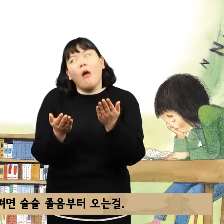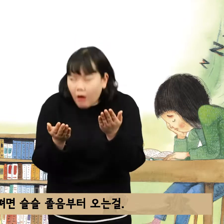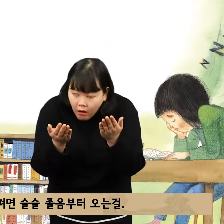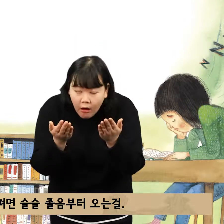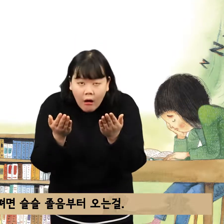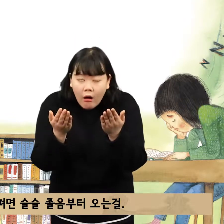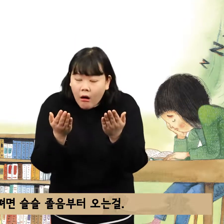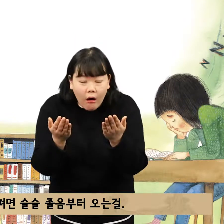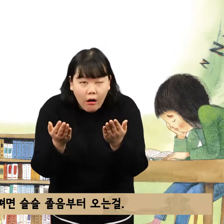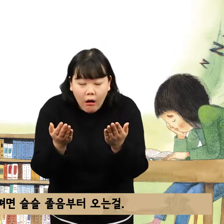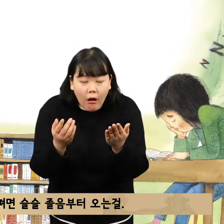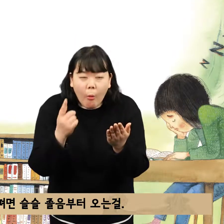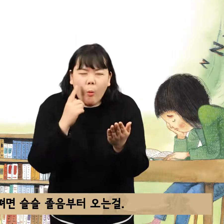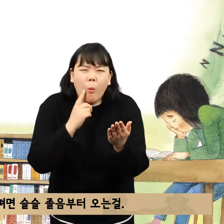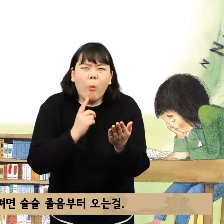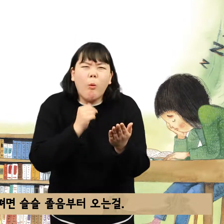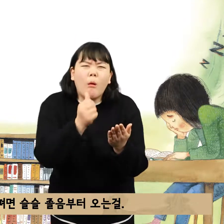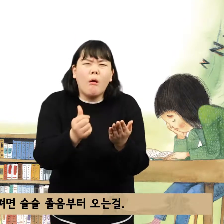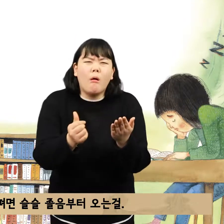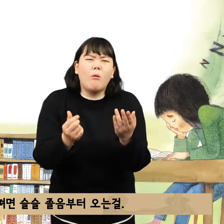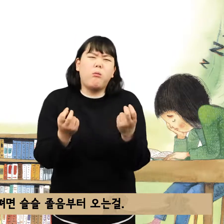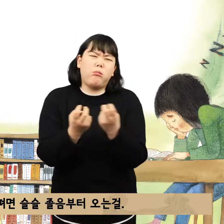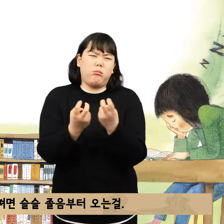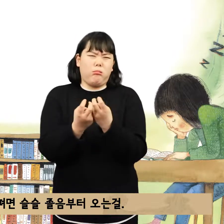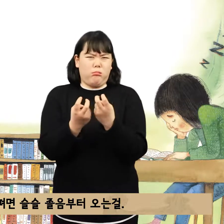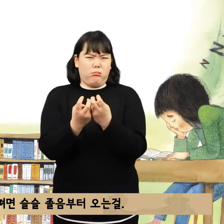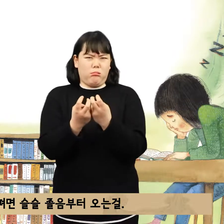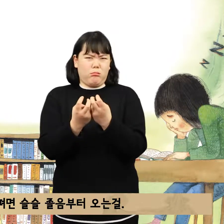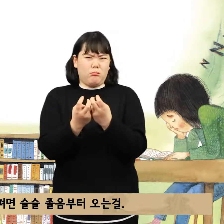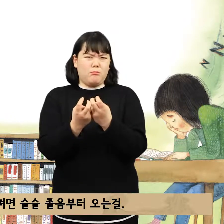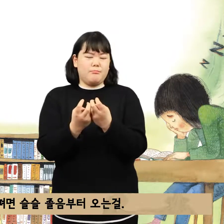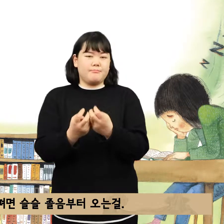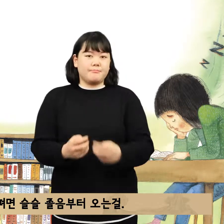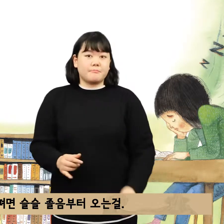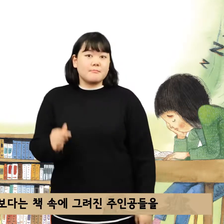정민이는 책만 펴면 슬슬 졸음부터 오는걸.